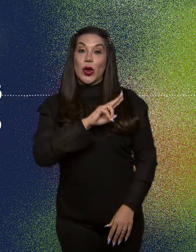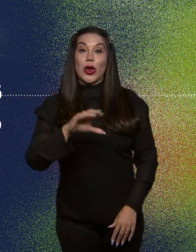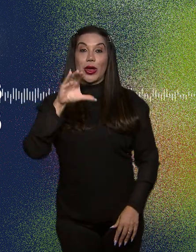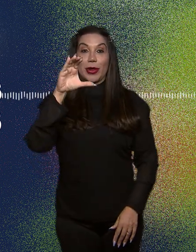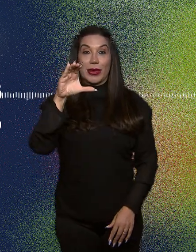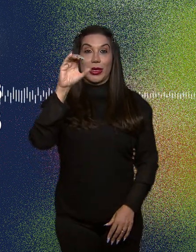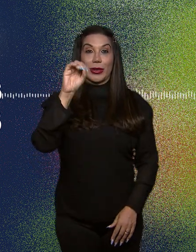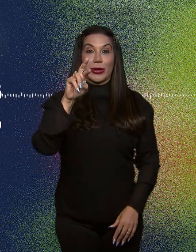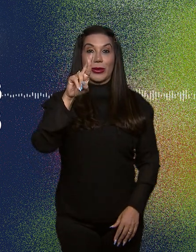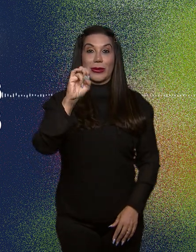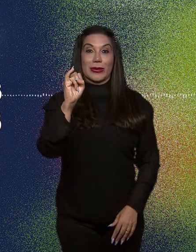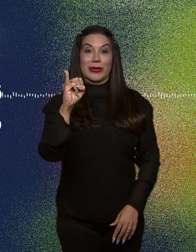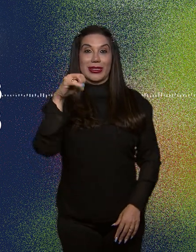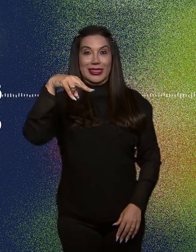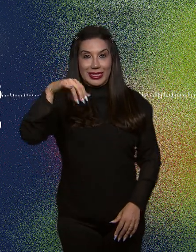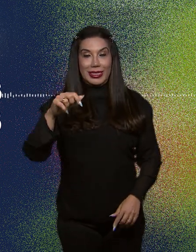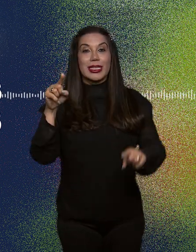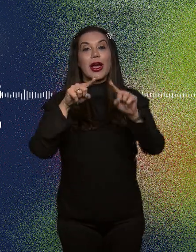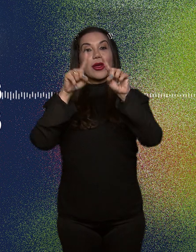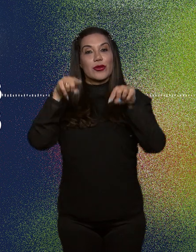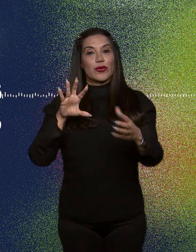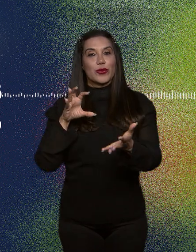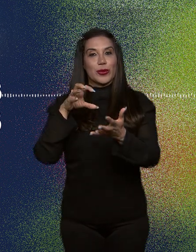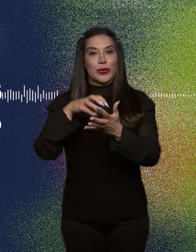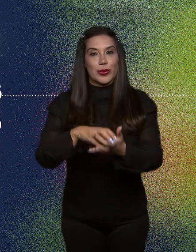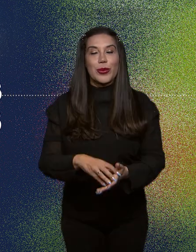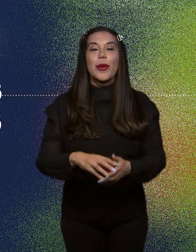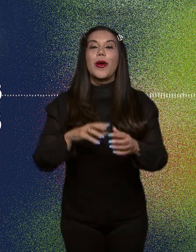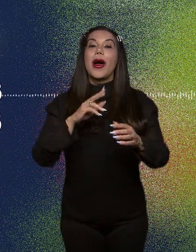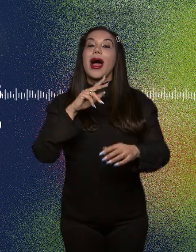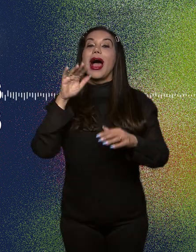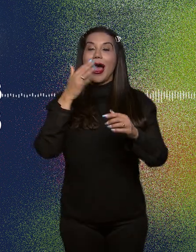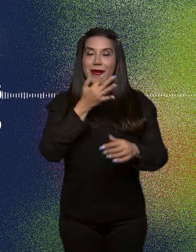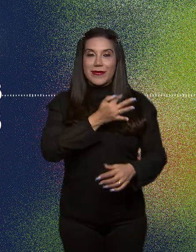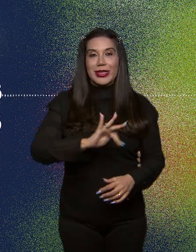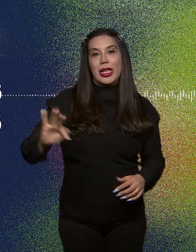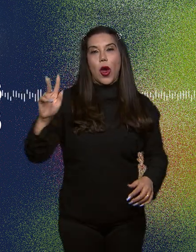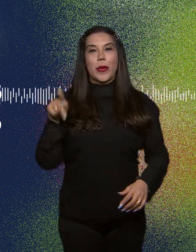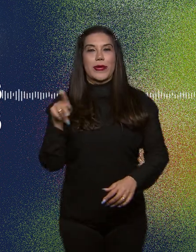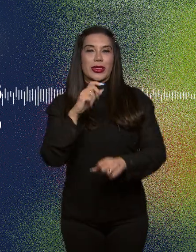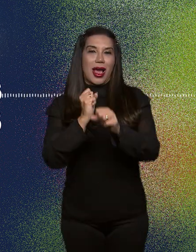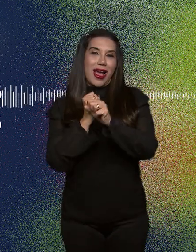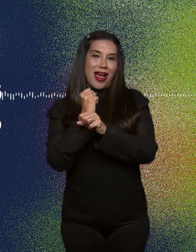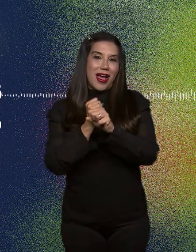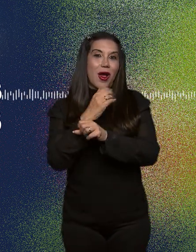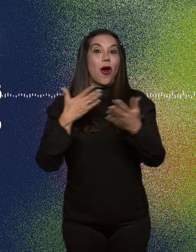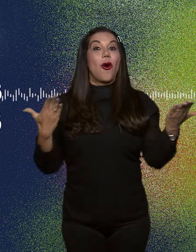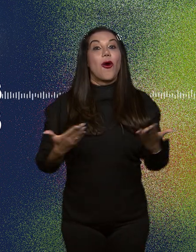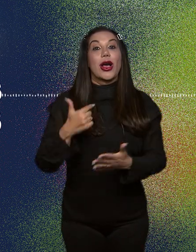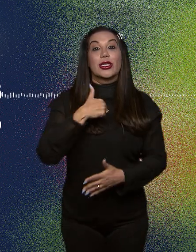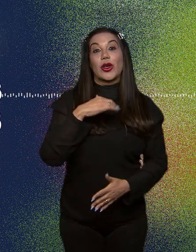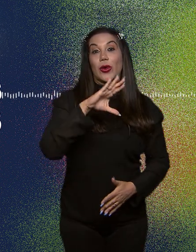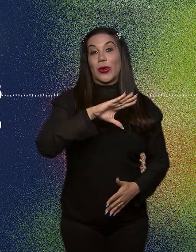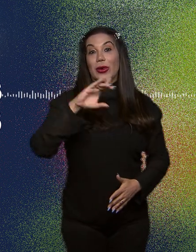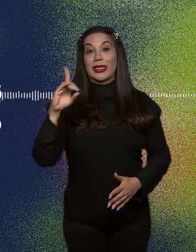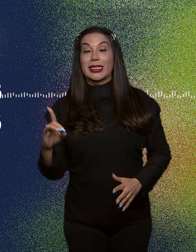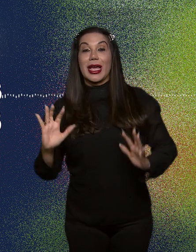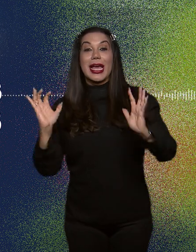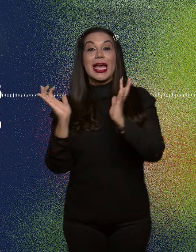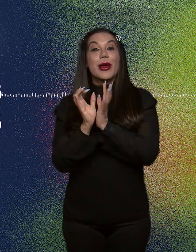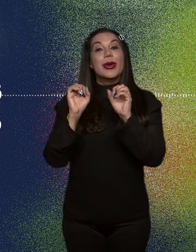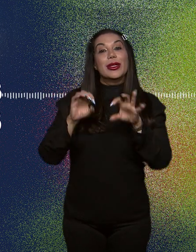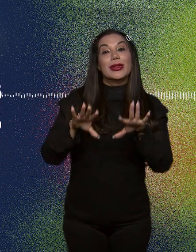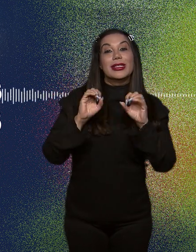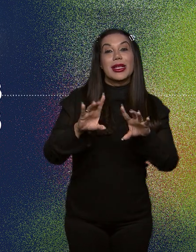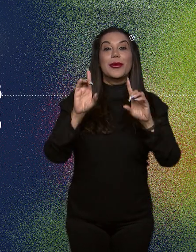Castro. Eu sou servidora pública federal, sou professora por muitos anos e hoje eu coordeno a equipe de educação